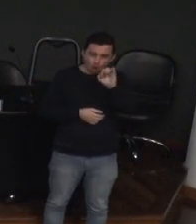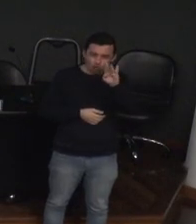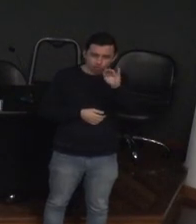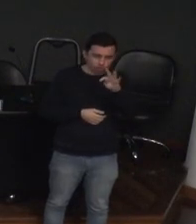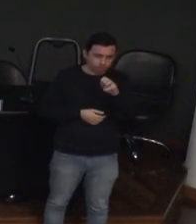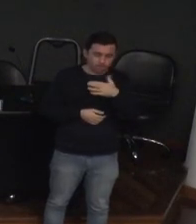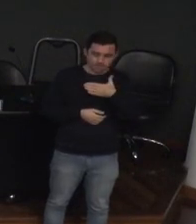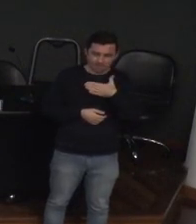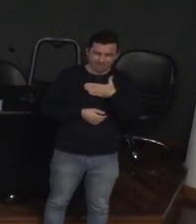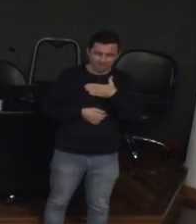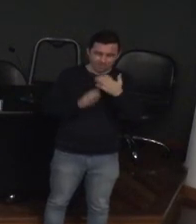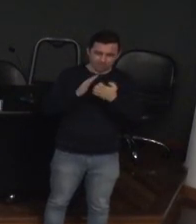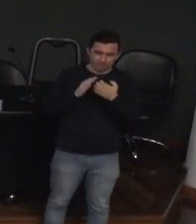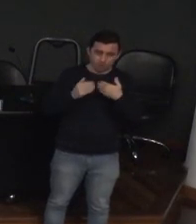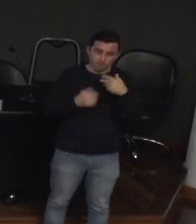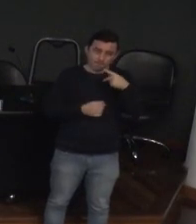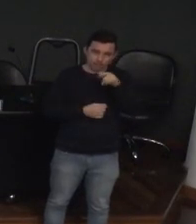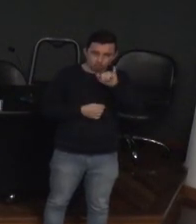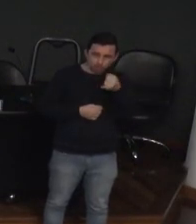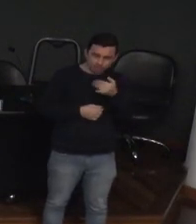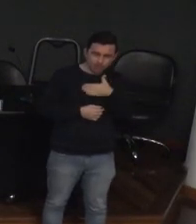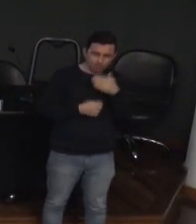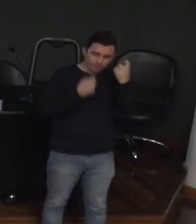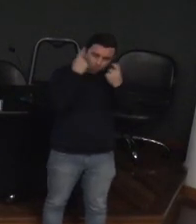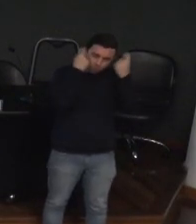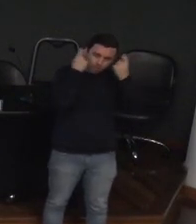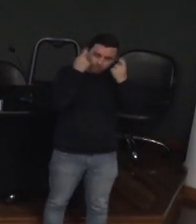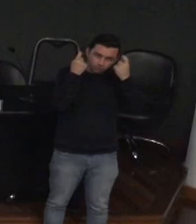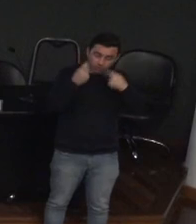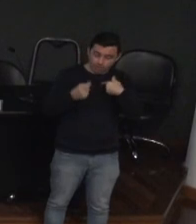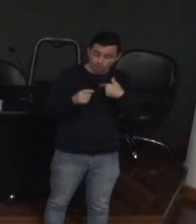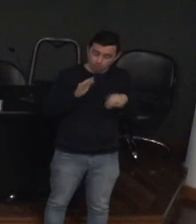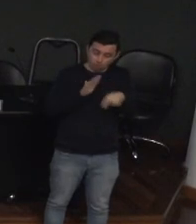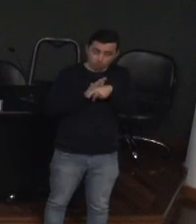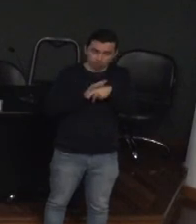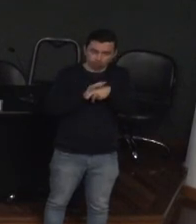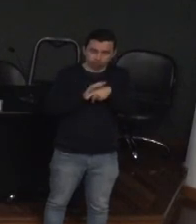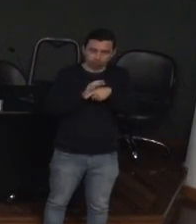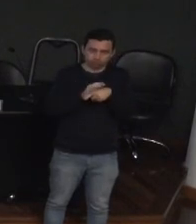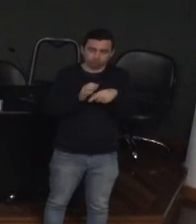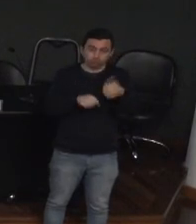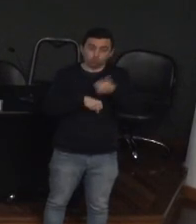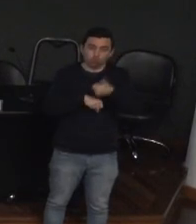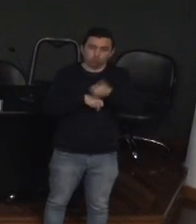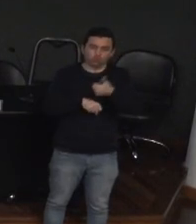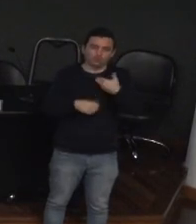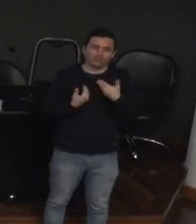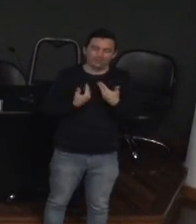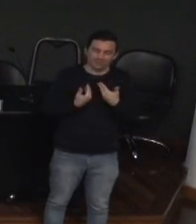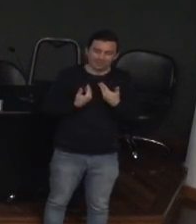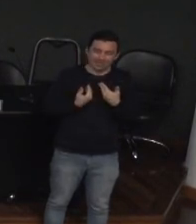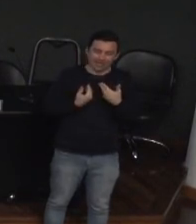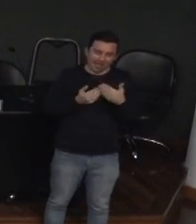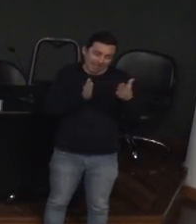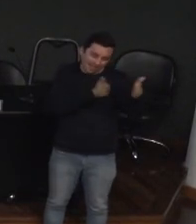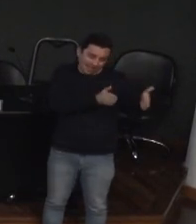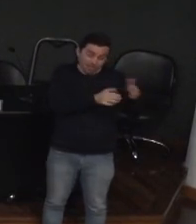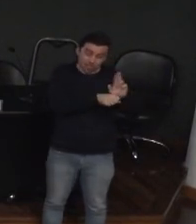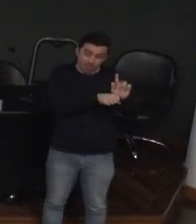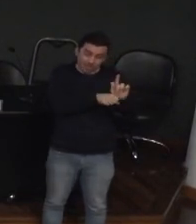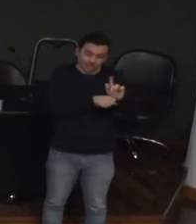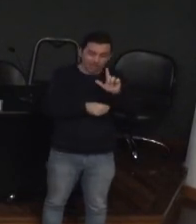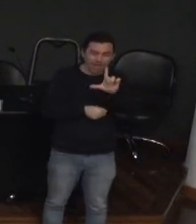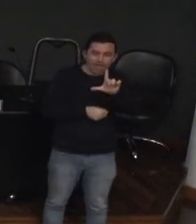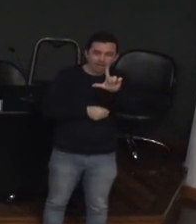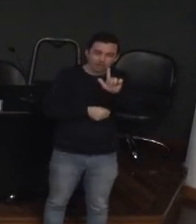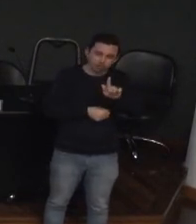Eu, Pironte, me preocupo com a PJ lá, né? Eu sou CEO do escritório. A minha gerente da LGPD, que é a